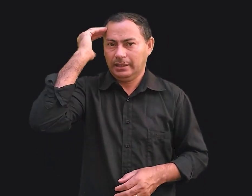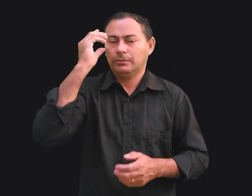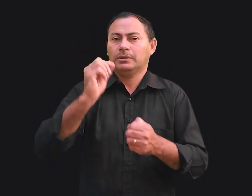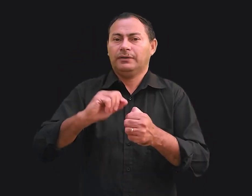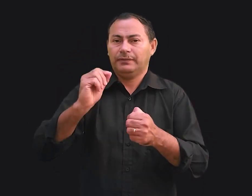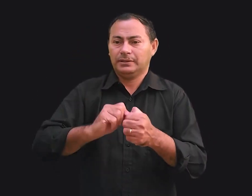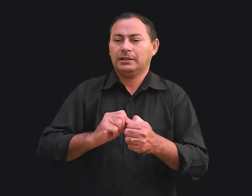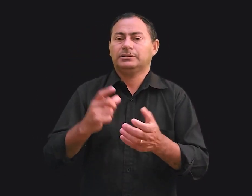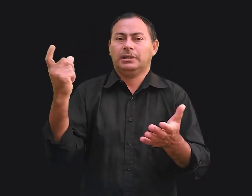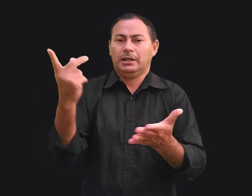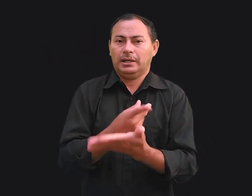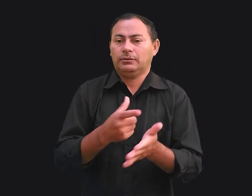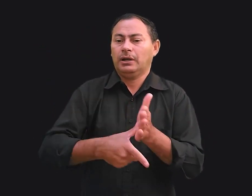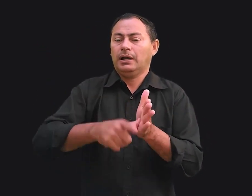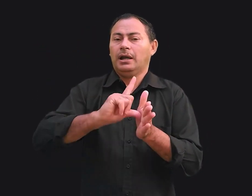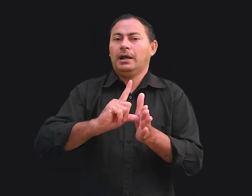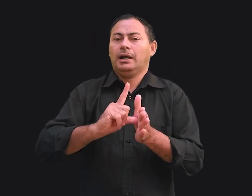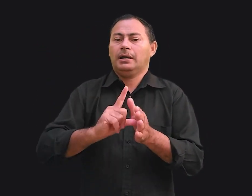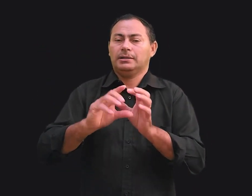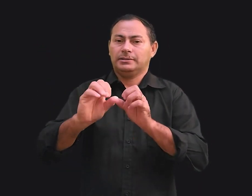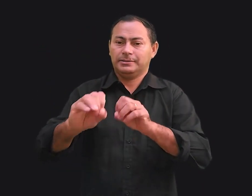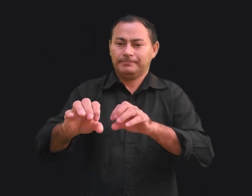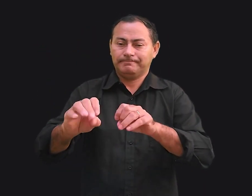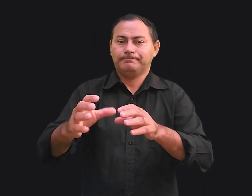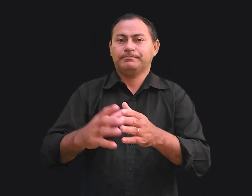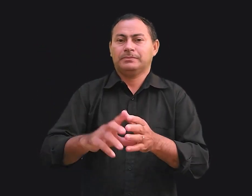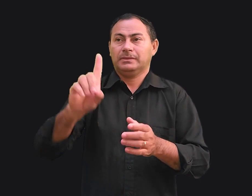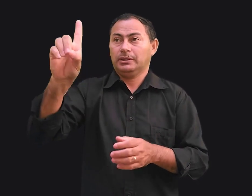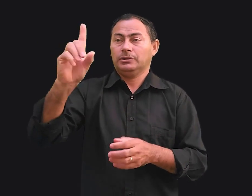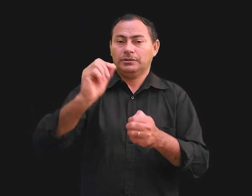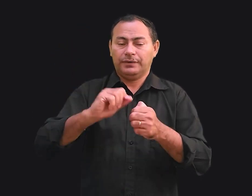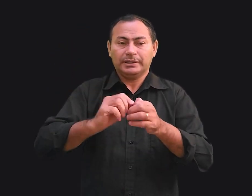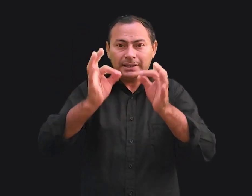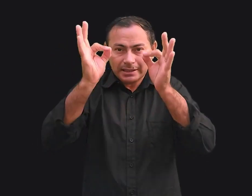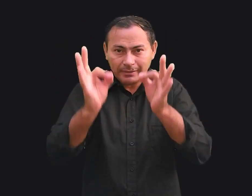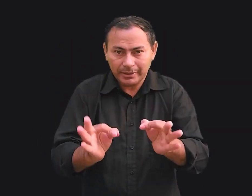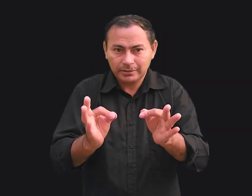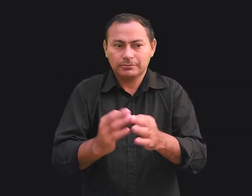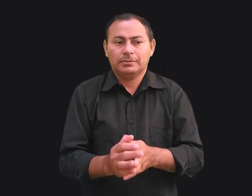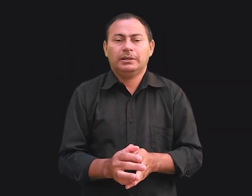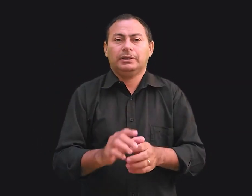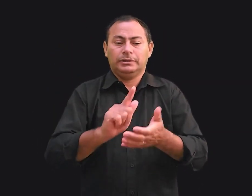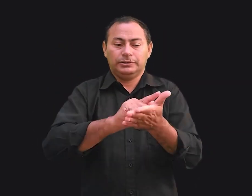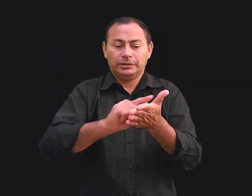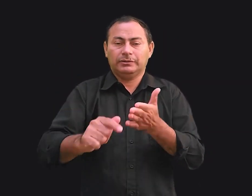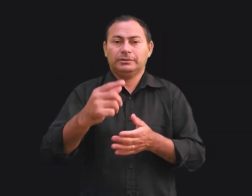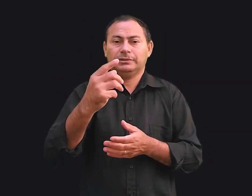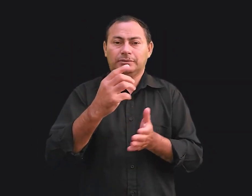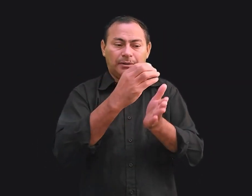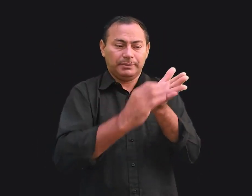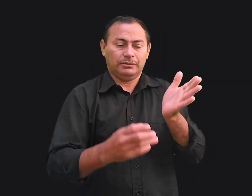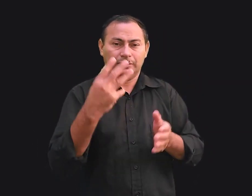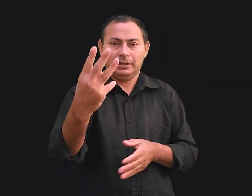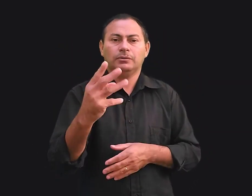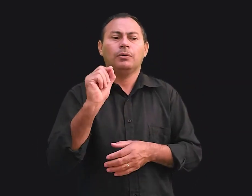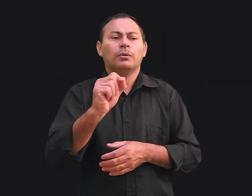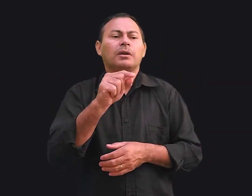o que fizeram de errado antes de disciplinar. Deus está fazendo exatamente isso em Gênesis 3. O que foi que